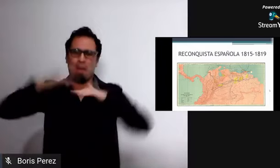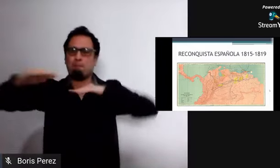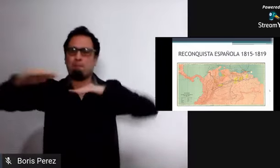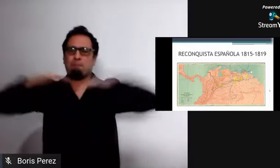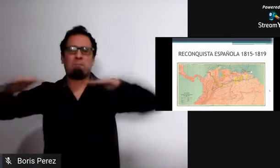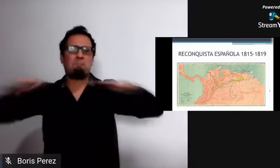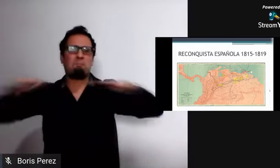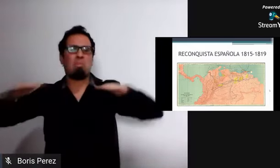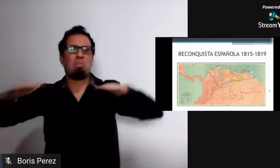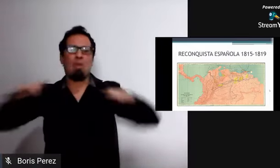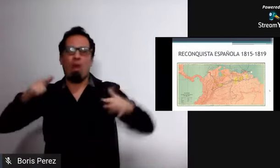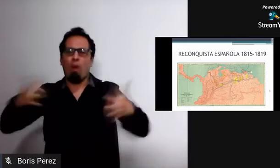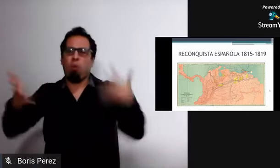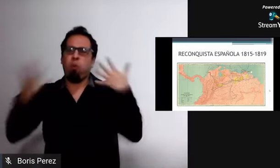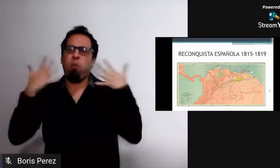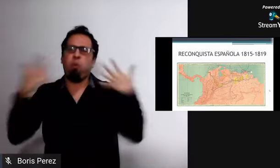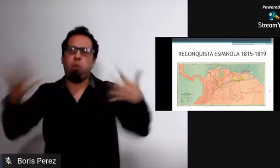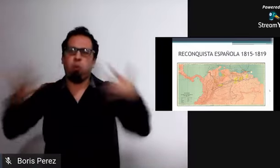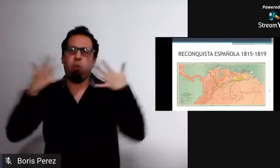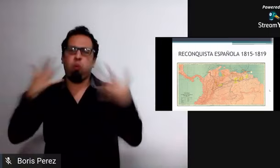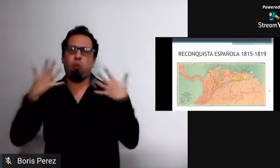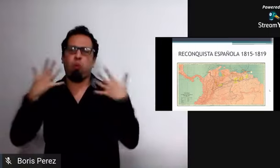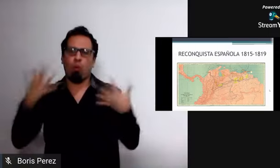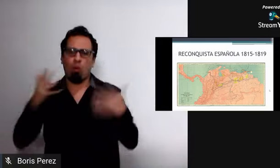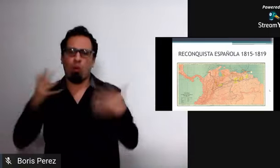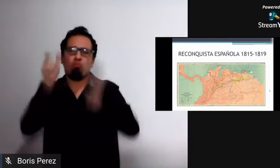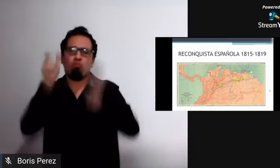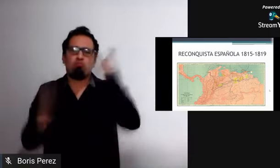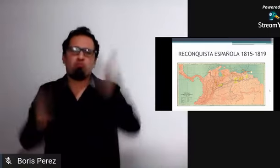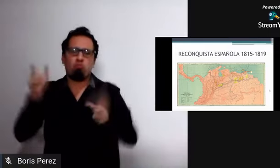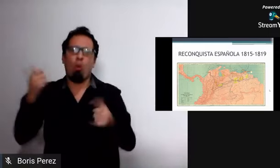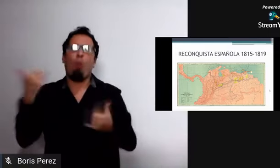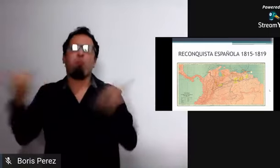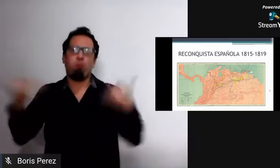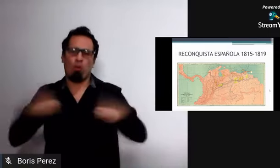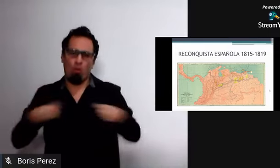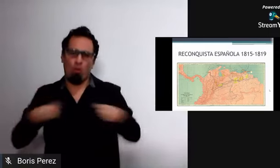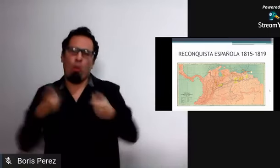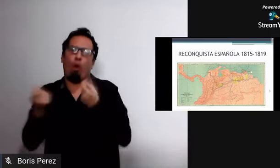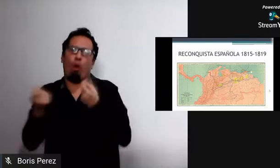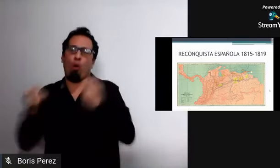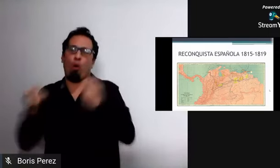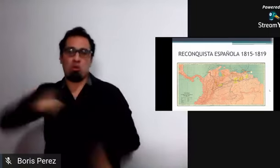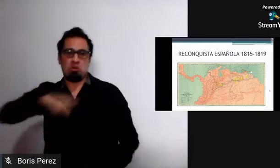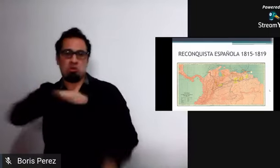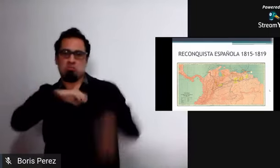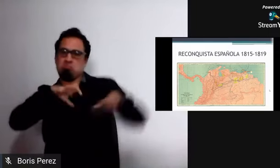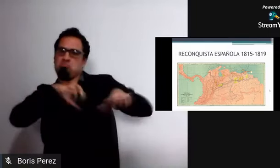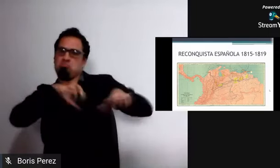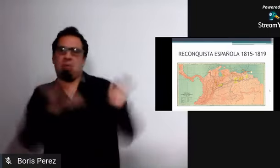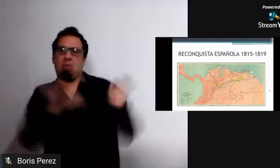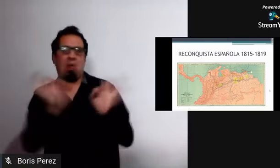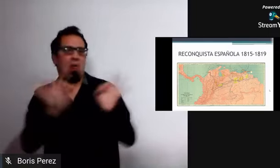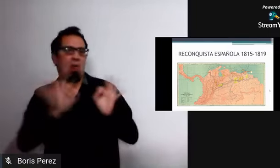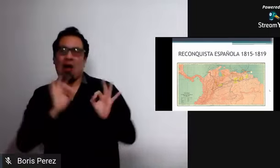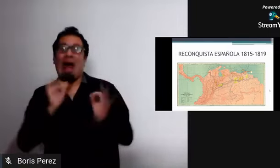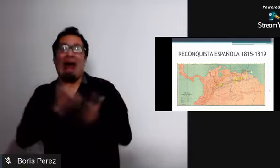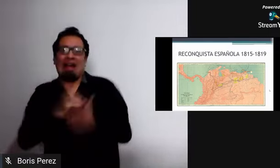de las montañas, ellos pudieron recorrer gran parte del país hasta llegar al